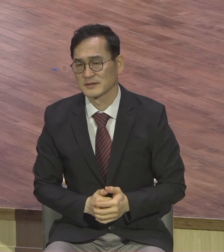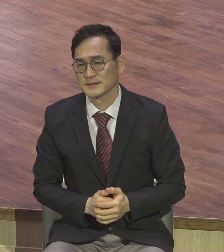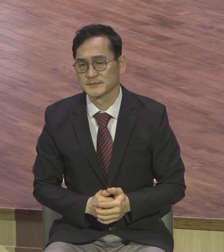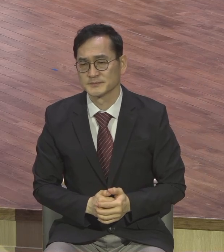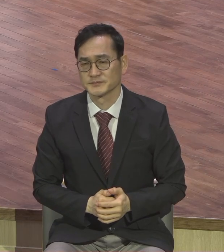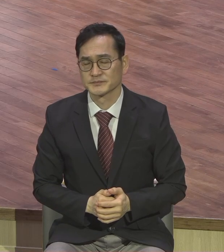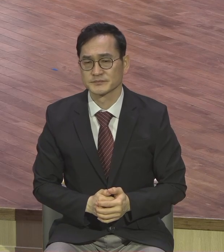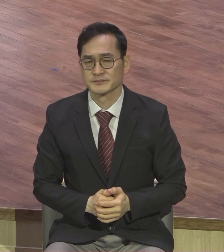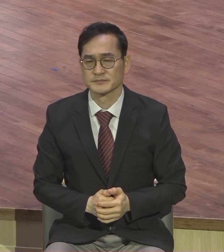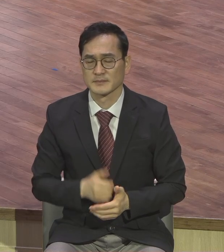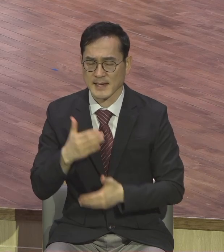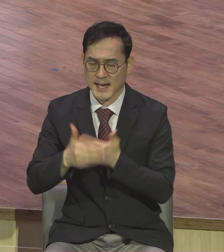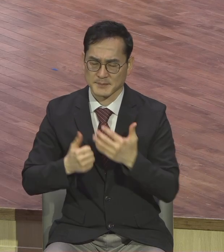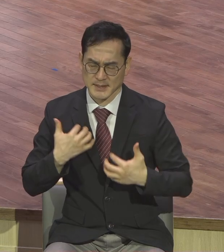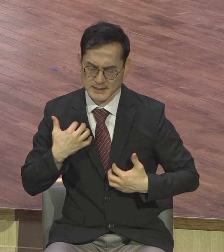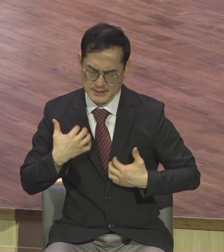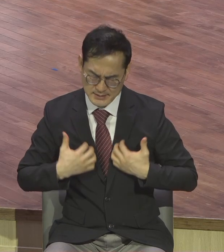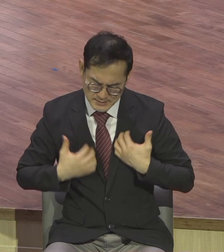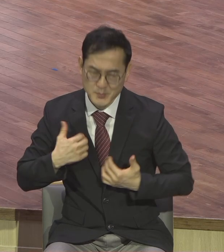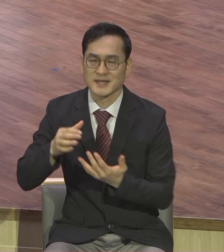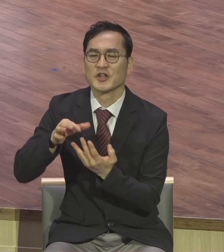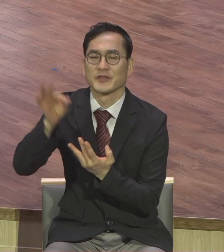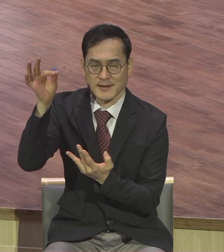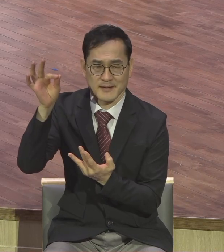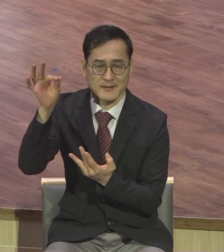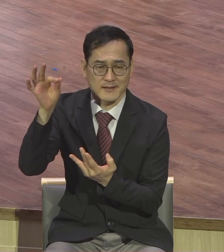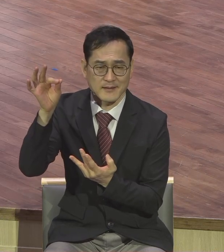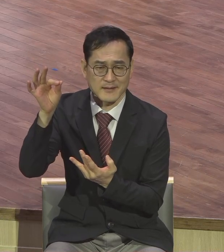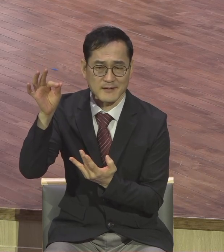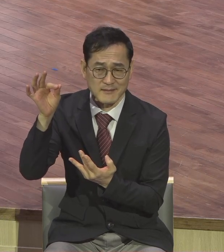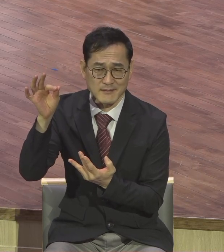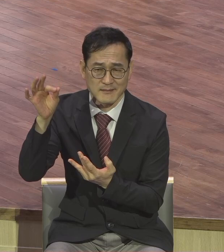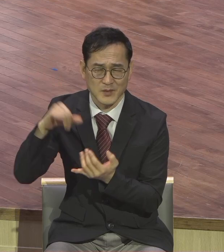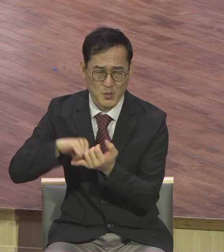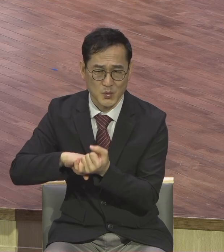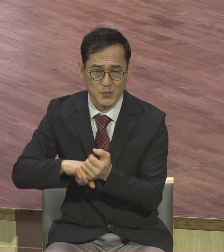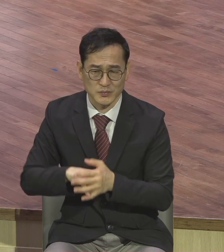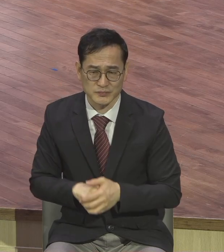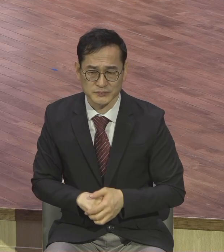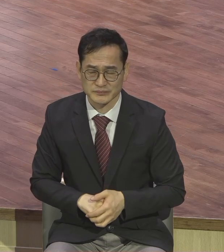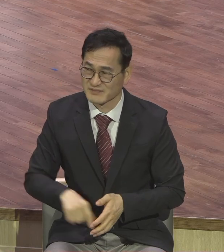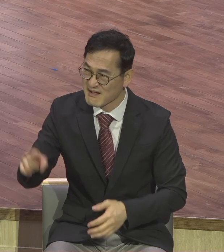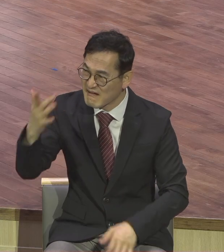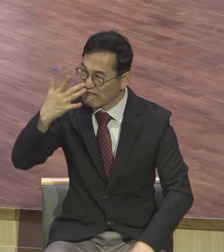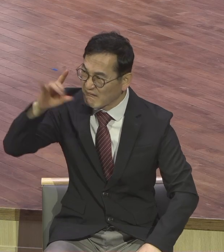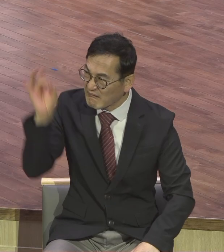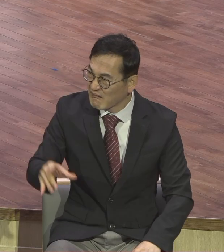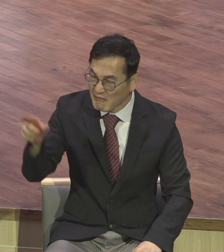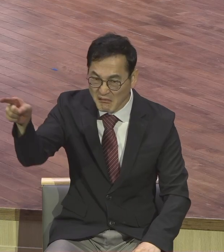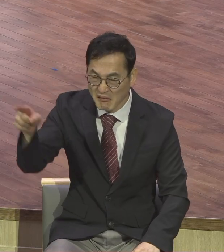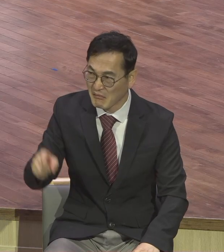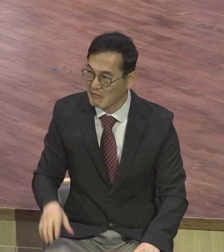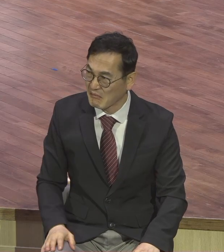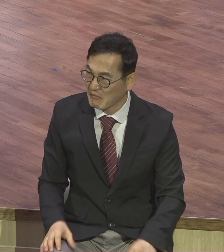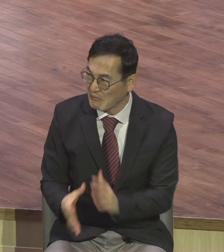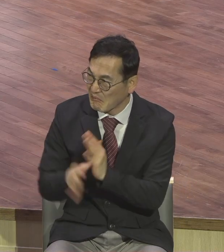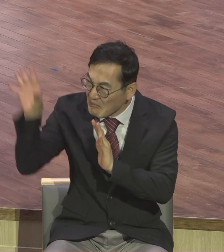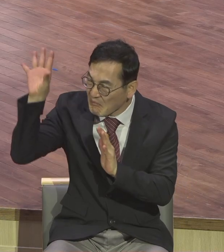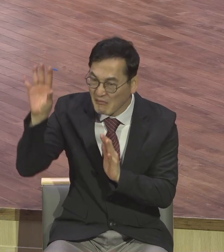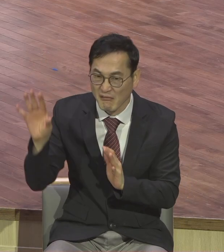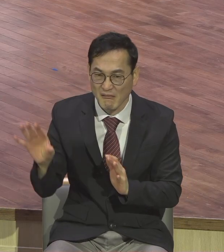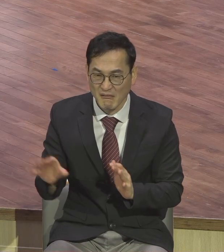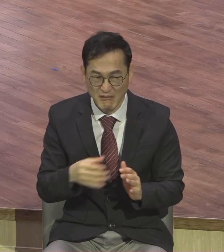항상 하나님이 기뻐하시는 선택. 아이고 인정 사정 없다. 너무 매몰스럽다.